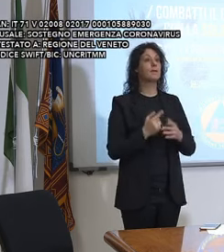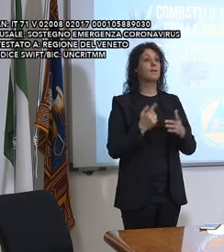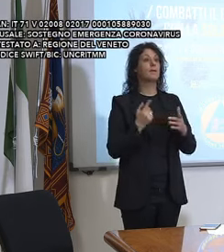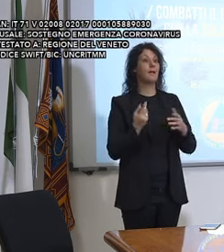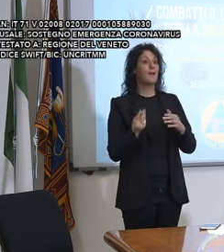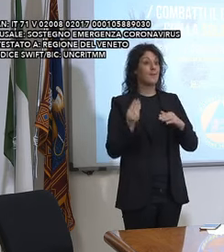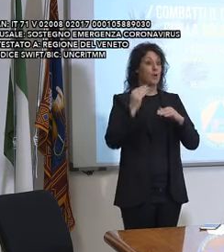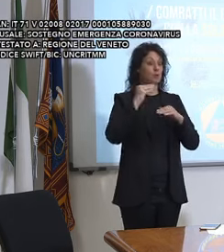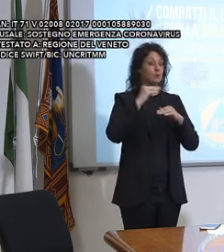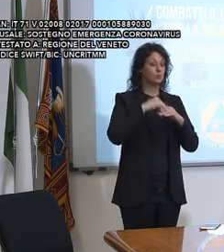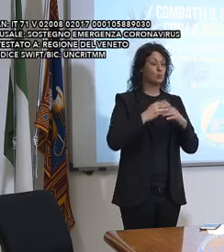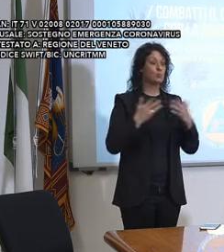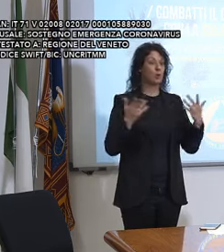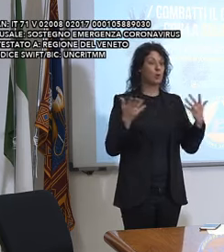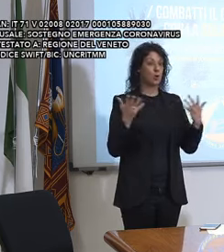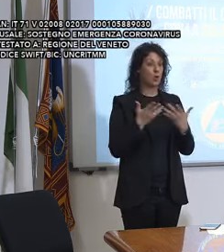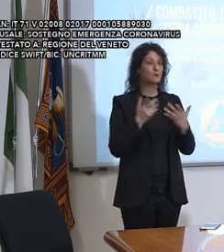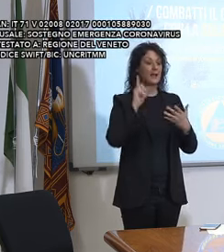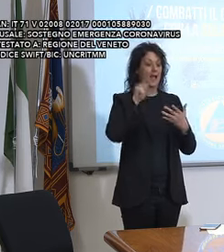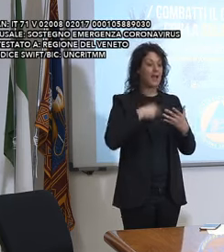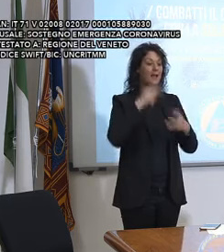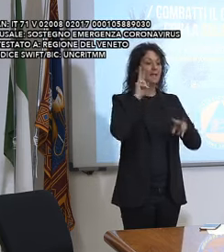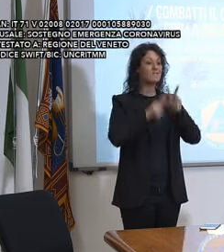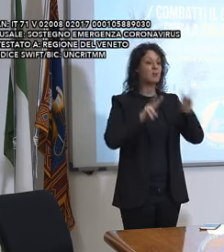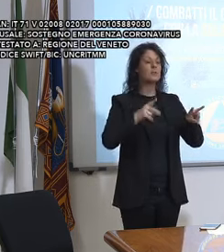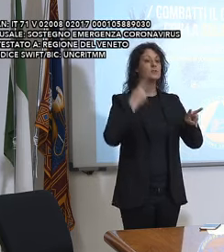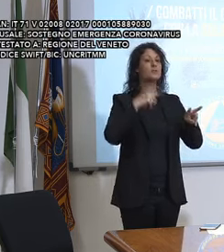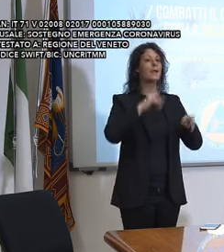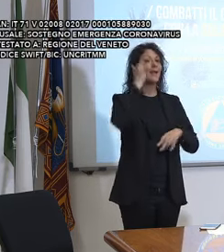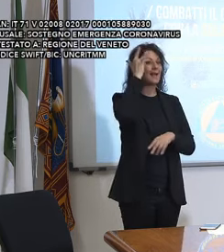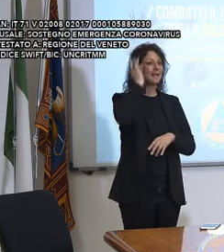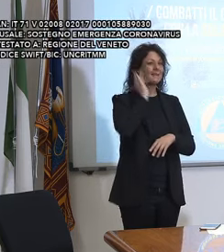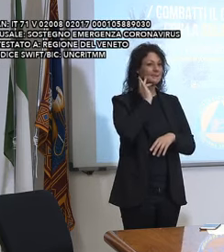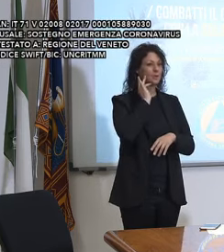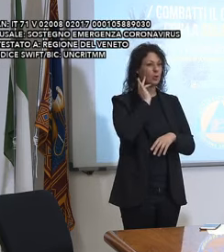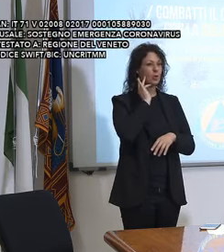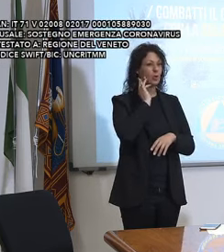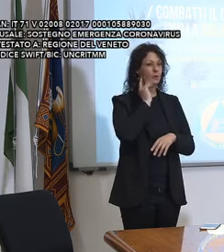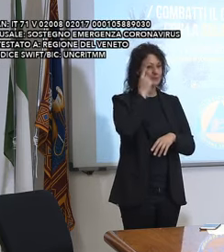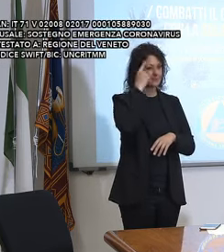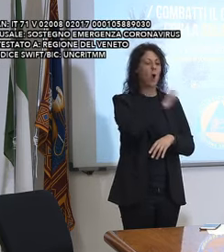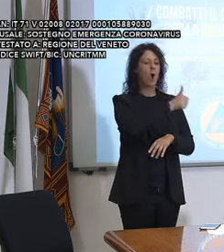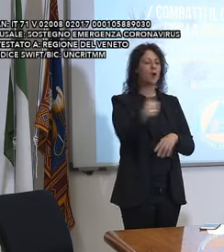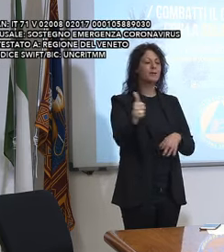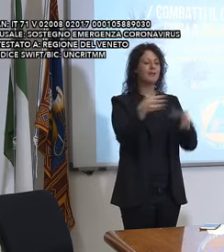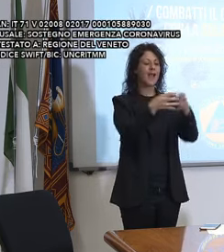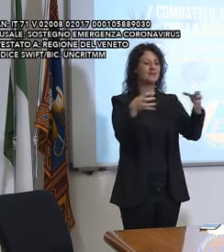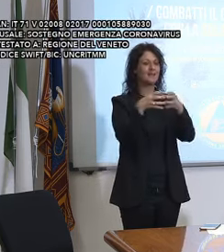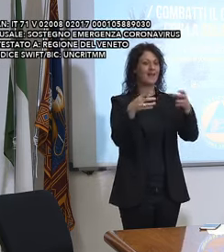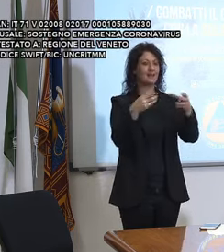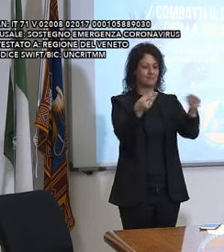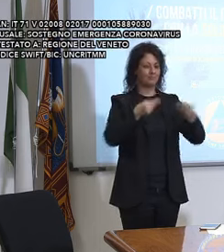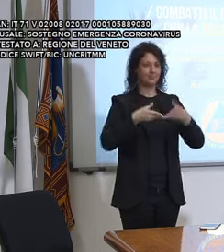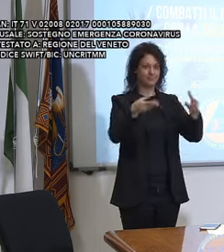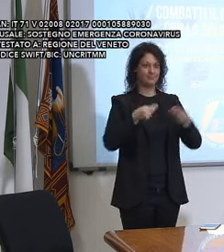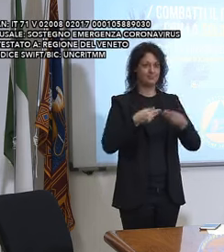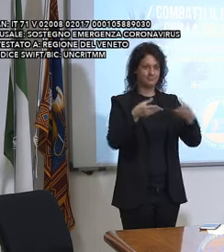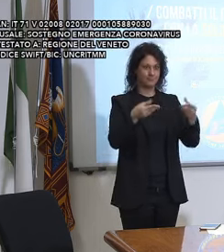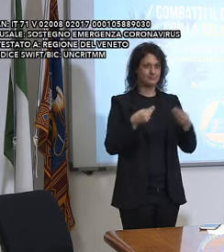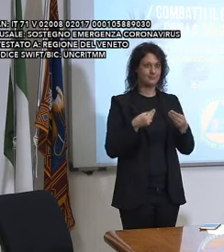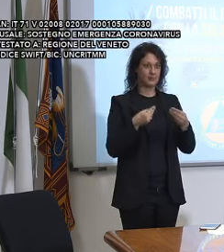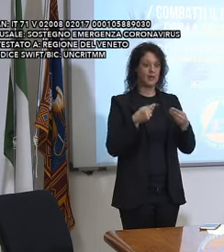inserito i piani, quindi le valutazioni del rischio, i famosi piani che ogni azienda ci ha fornito e che sono oggi,